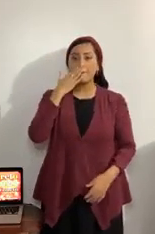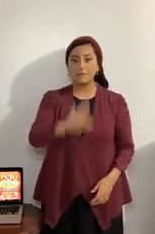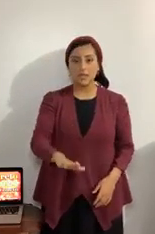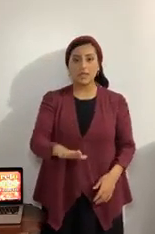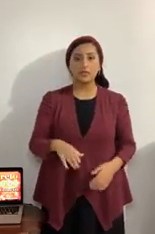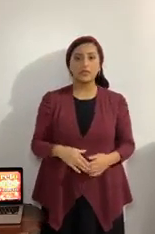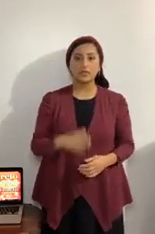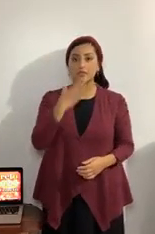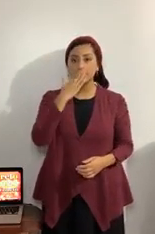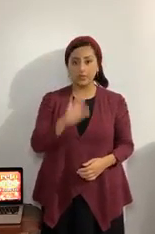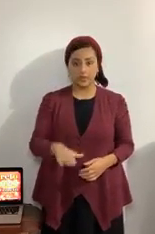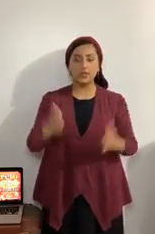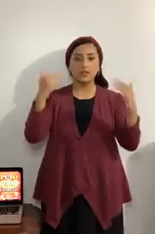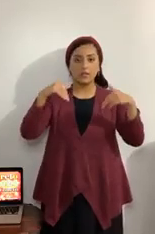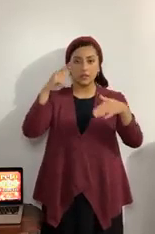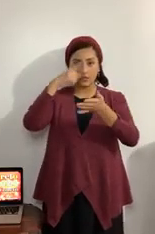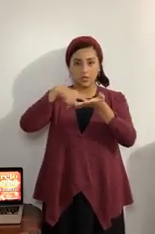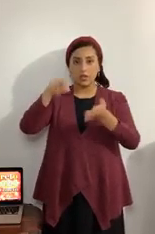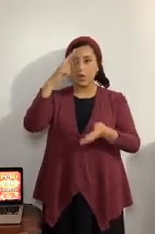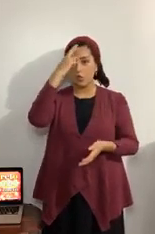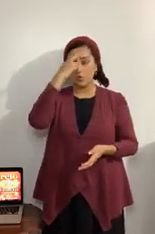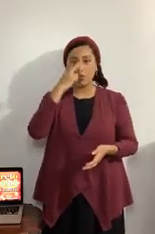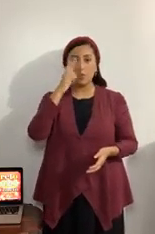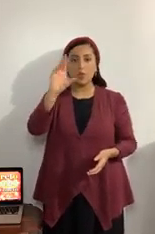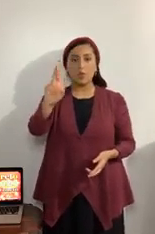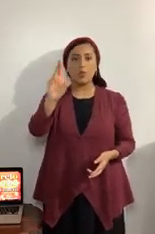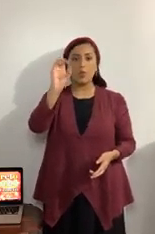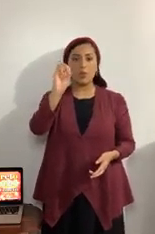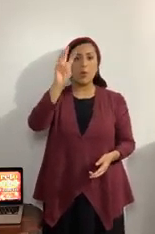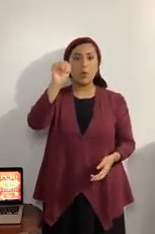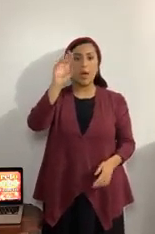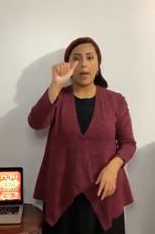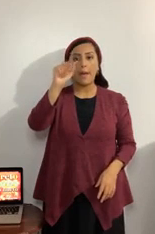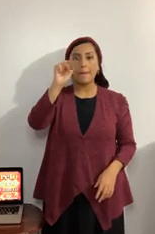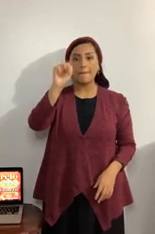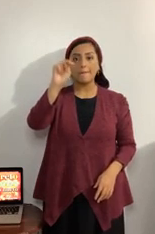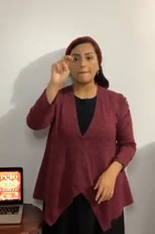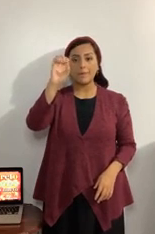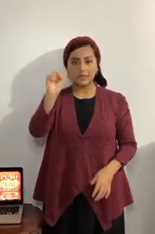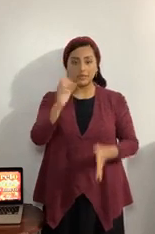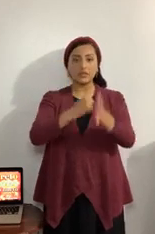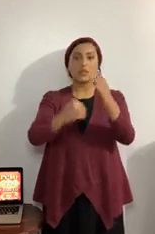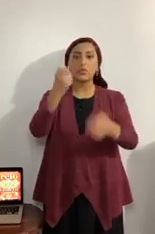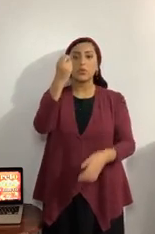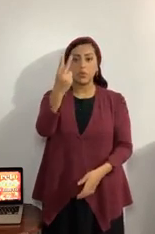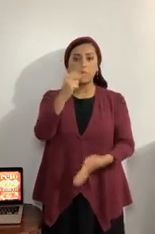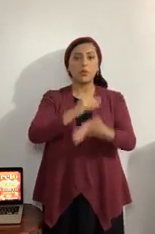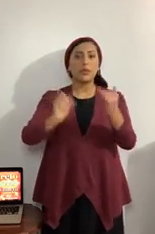Claro que no. Vamos a ver Romanos 12, verso 1. Romanos 12, verso 1.